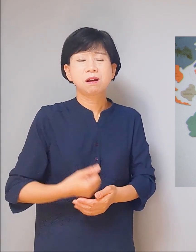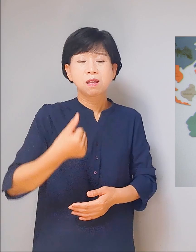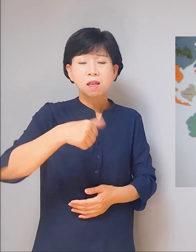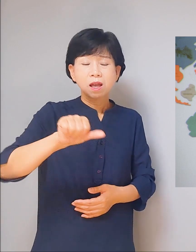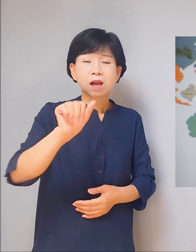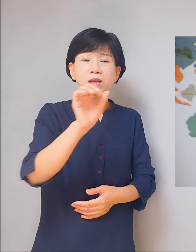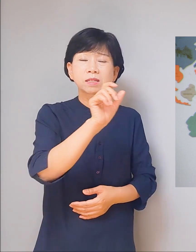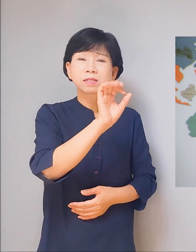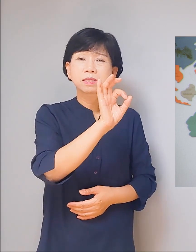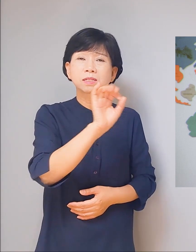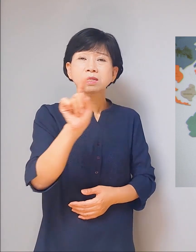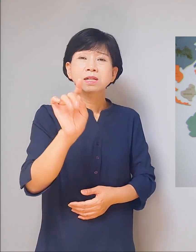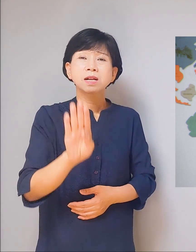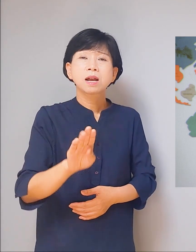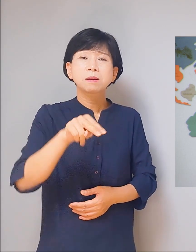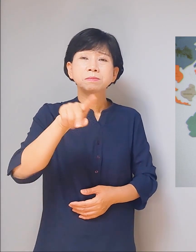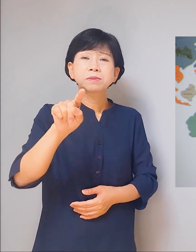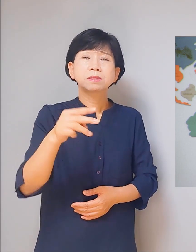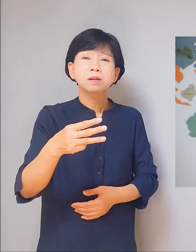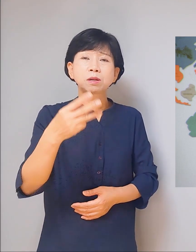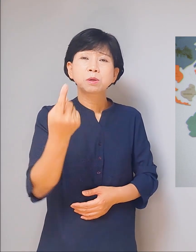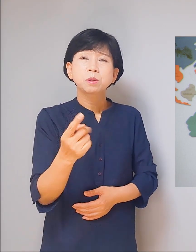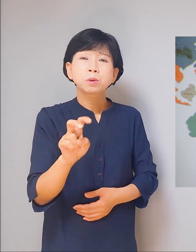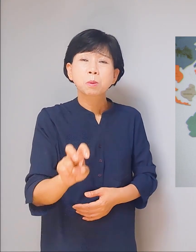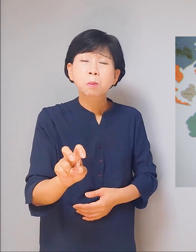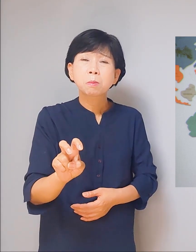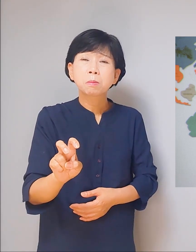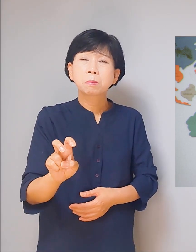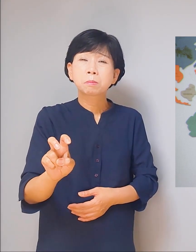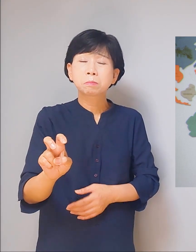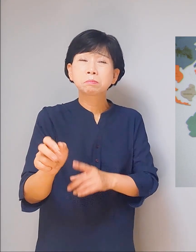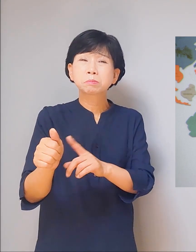아버지 다윗을 그렇게도 괴롭혔습니다.